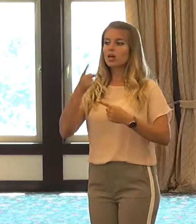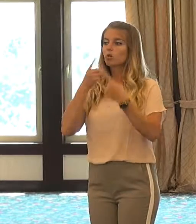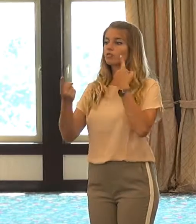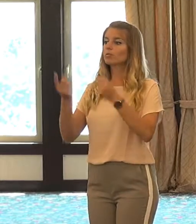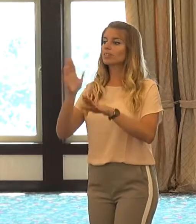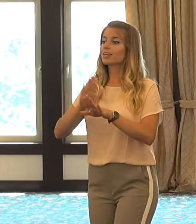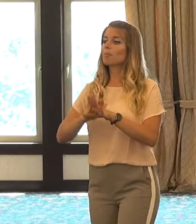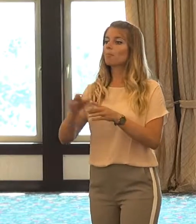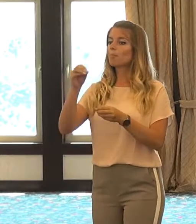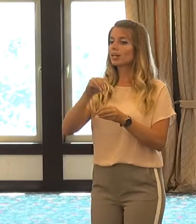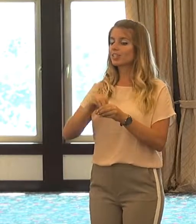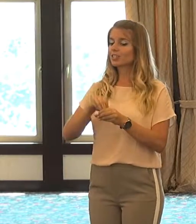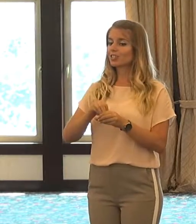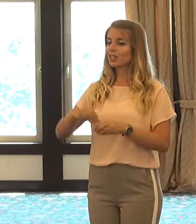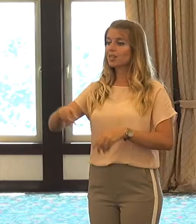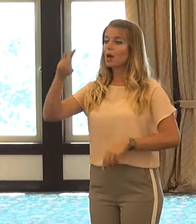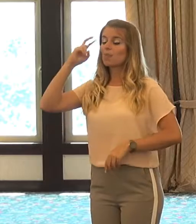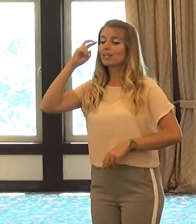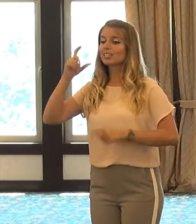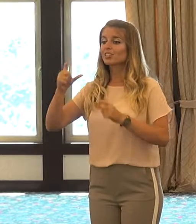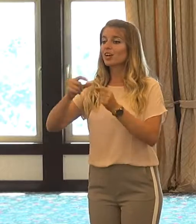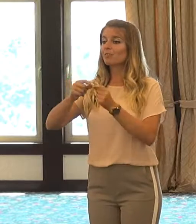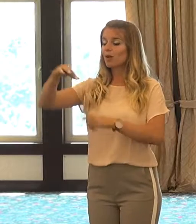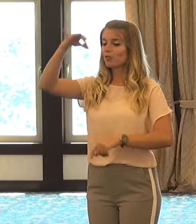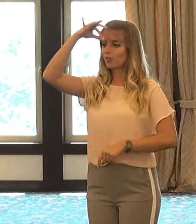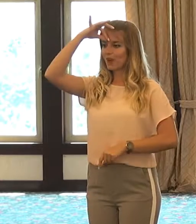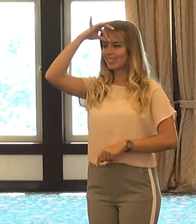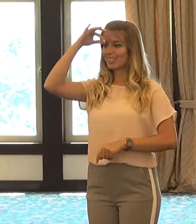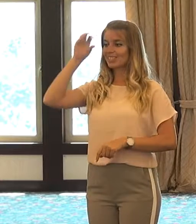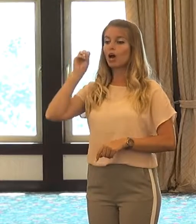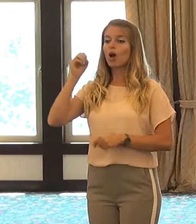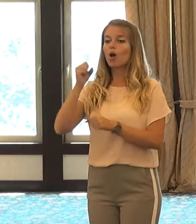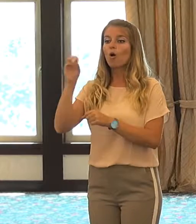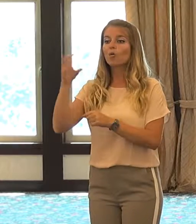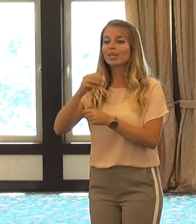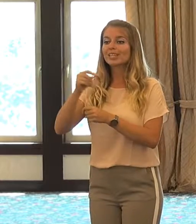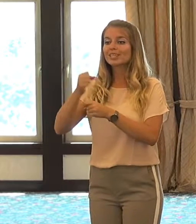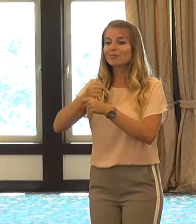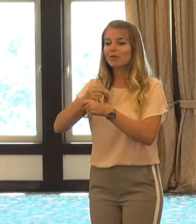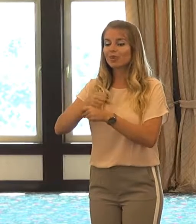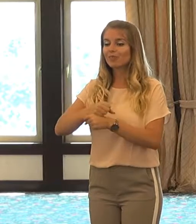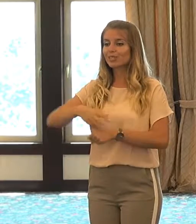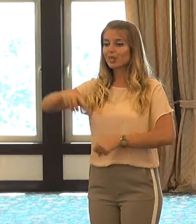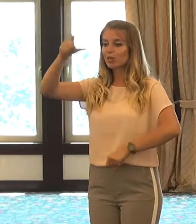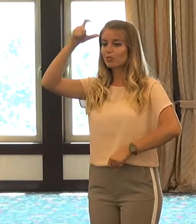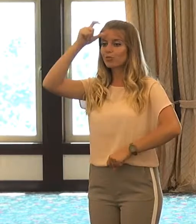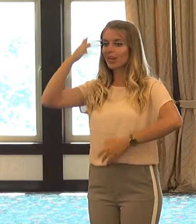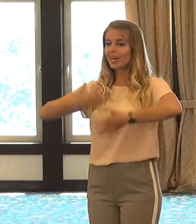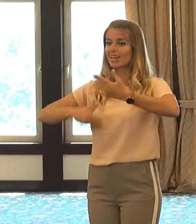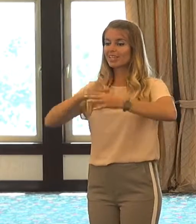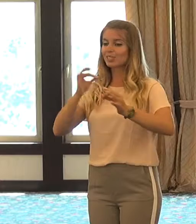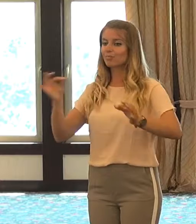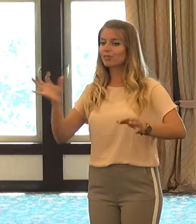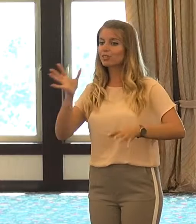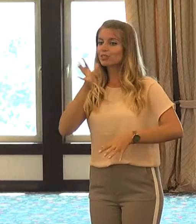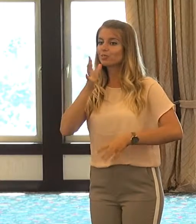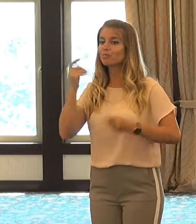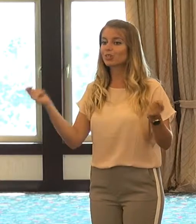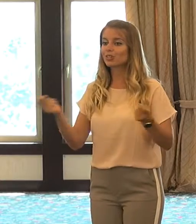konuşmalarını yapmak üzere Manisa Celal Bey Üniversitesi Öğretim Görevlisi ve Türkiye Engelsiz Bilişim Platformu